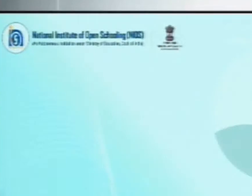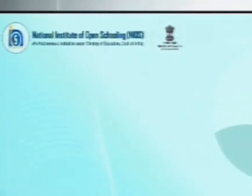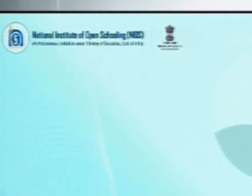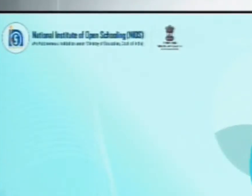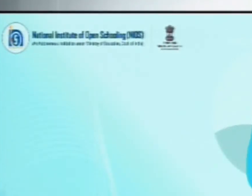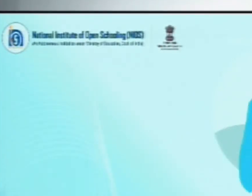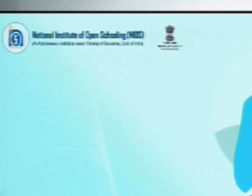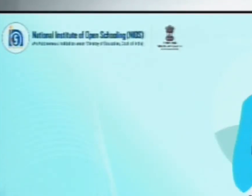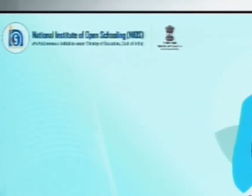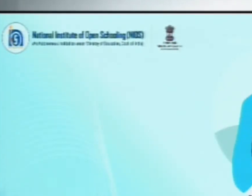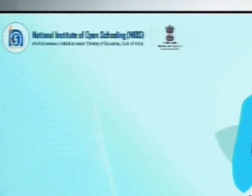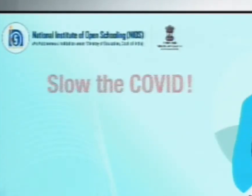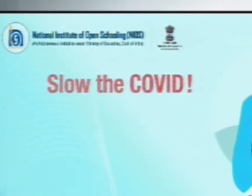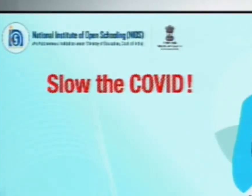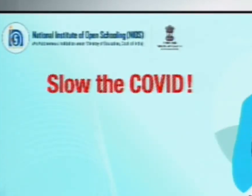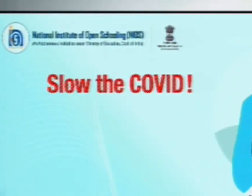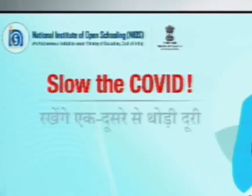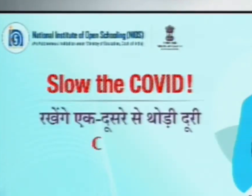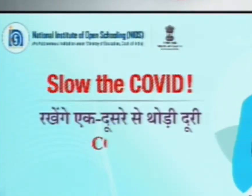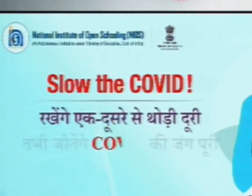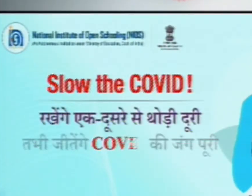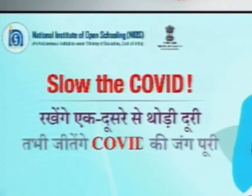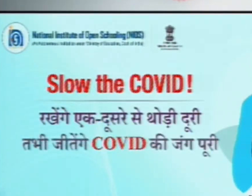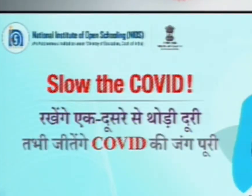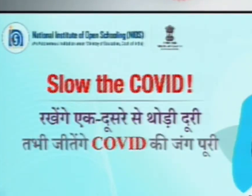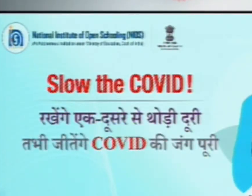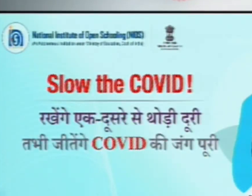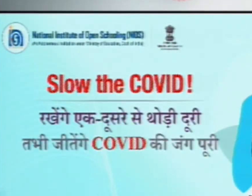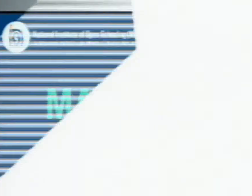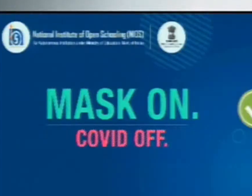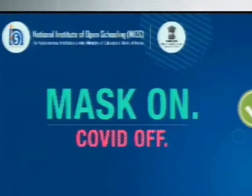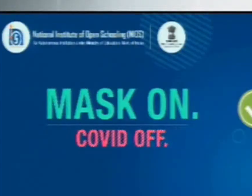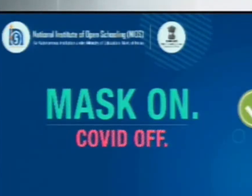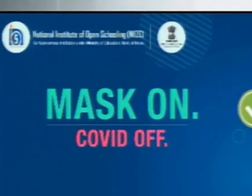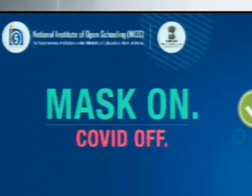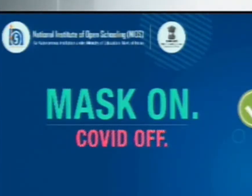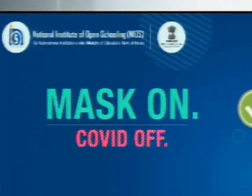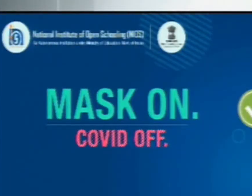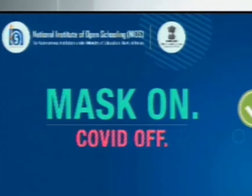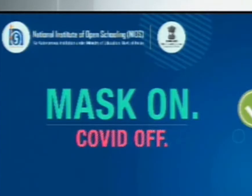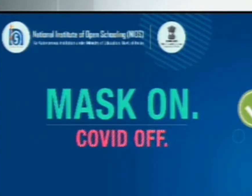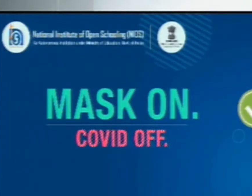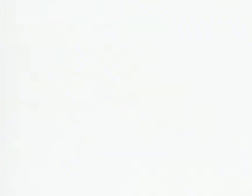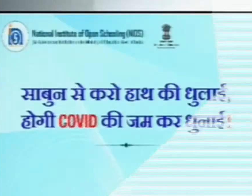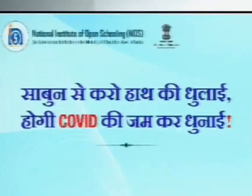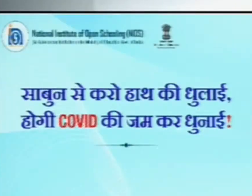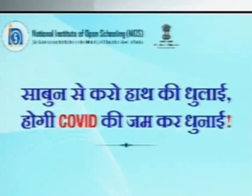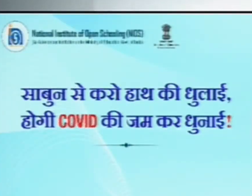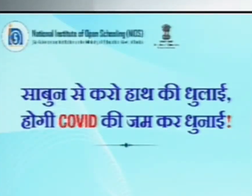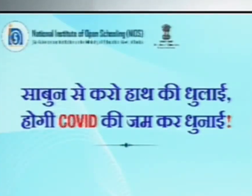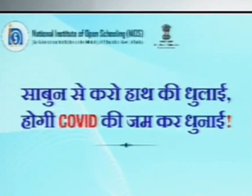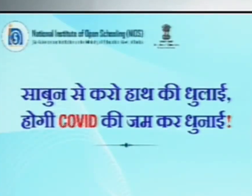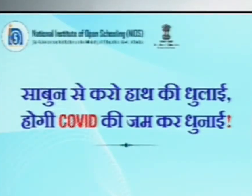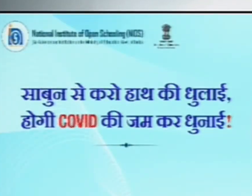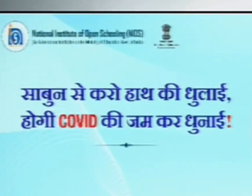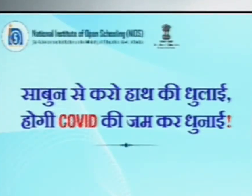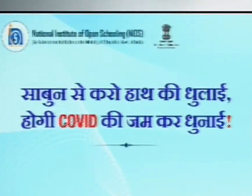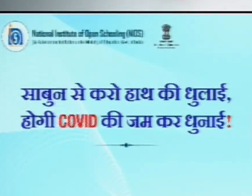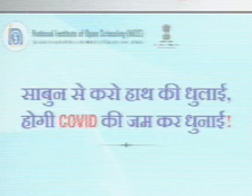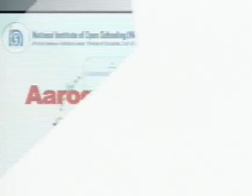बचाव है आपस में 2 गज की दूरी रखें, मास्क जरूर लगाएं, हाथों को बार बार साबुन से धोएं और